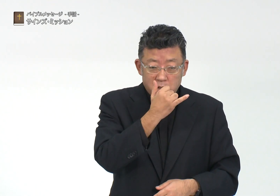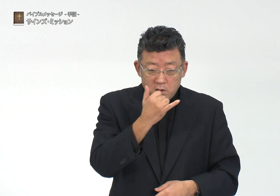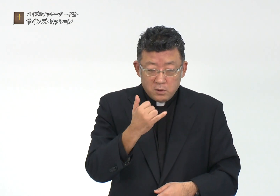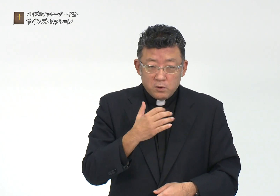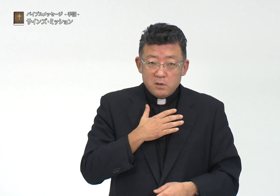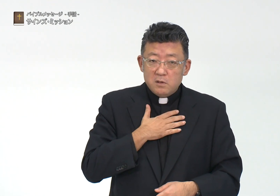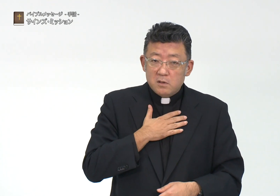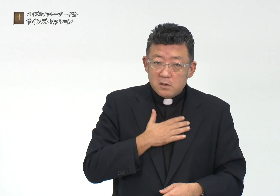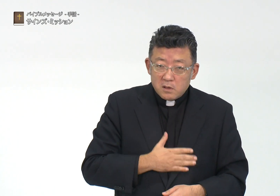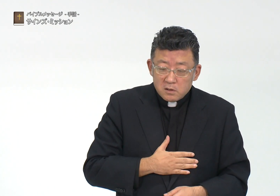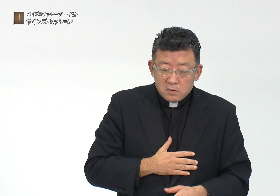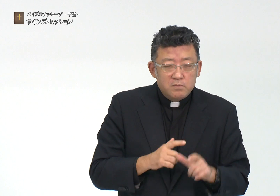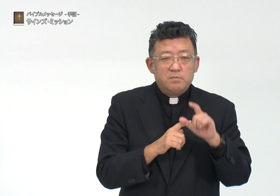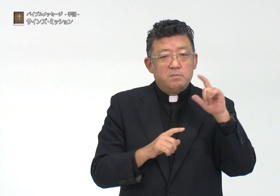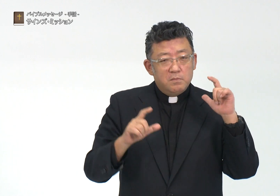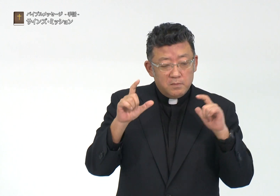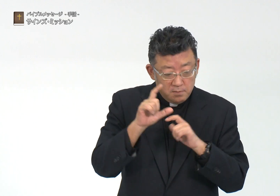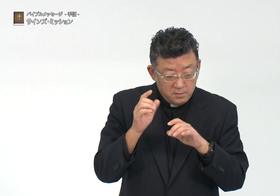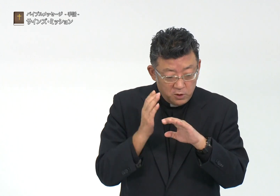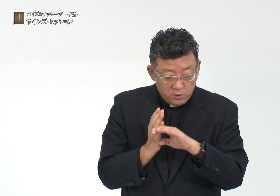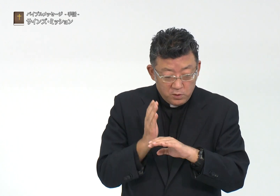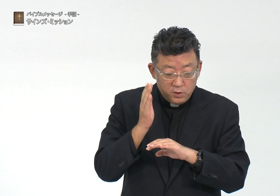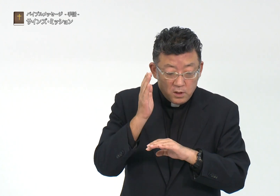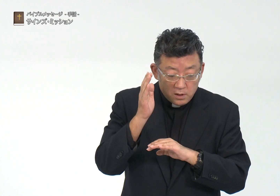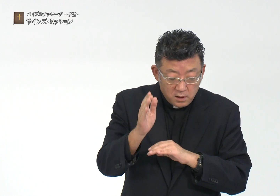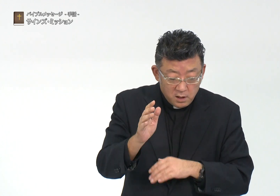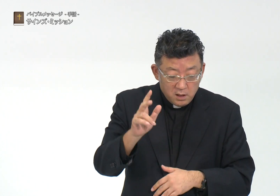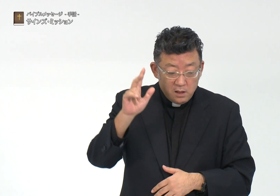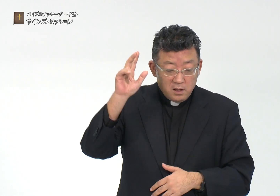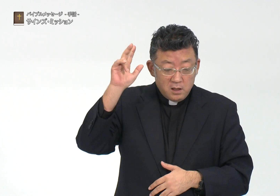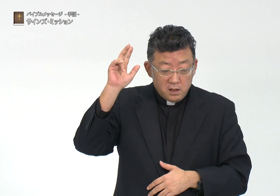このように人の理解を超えて